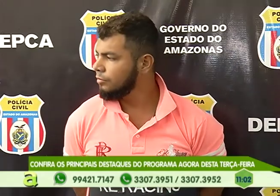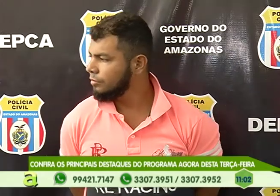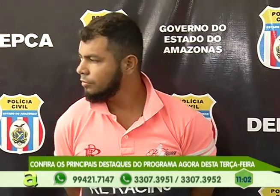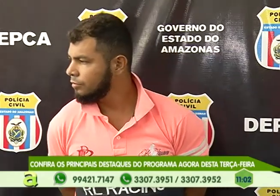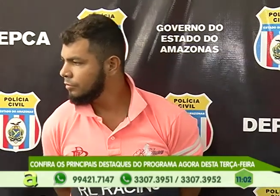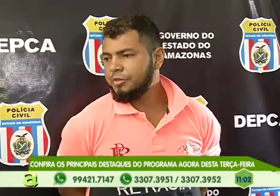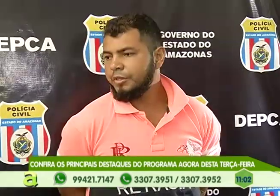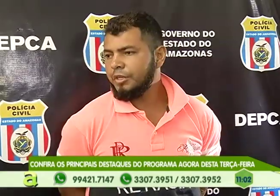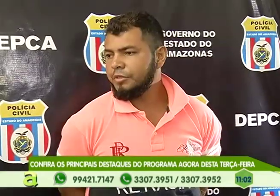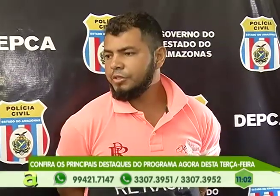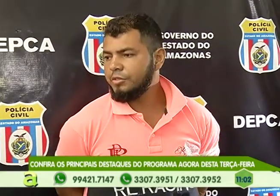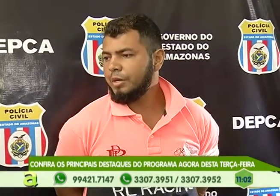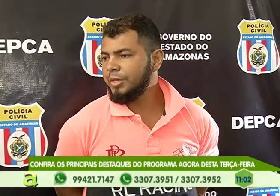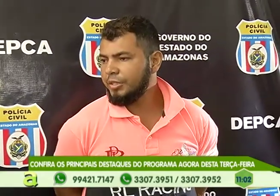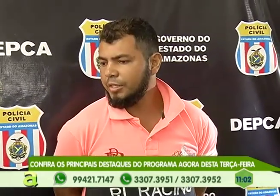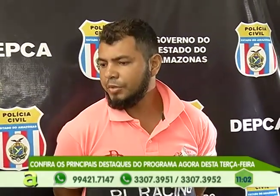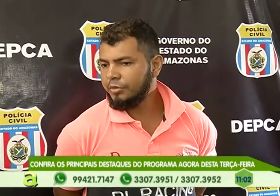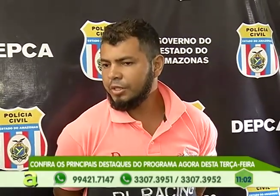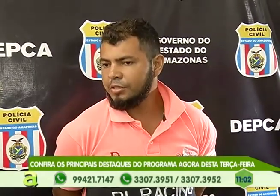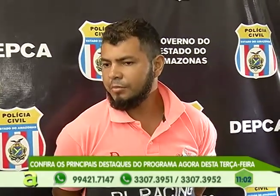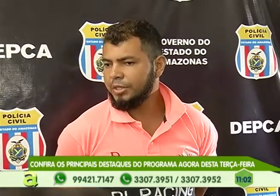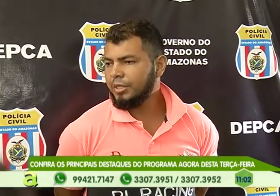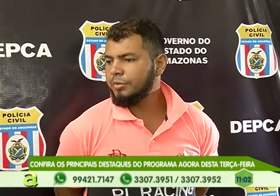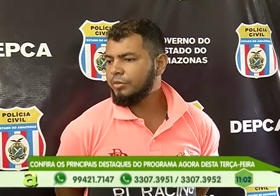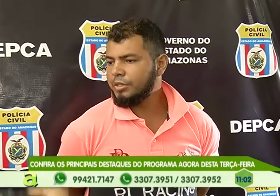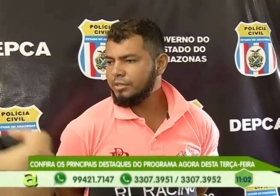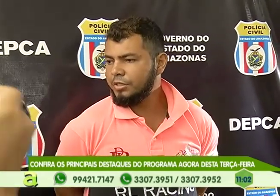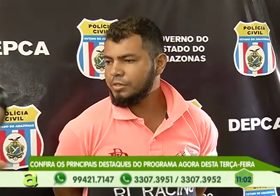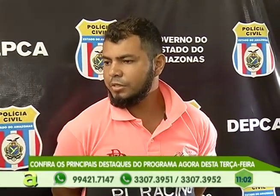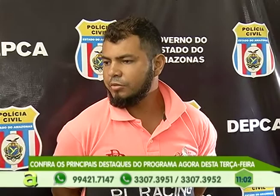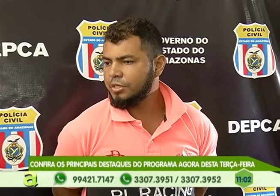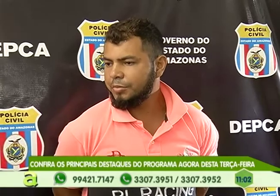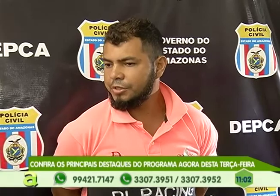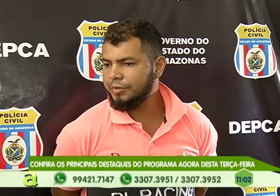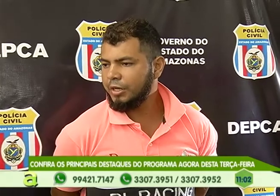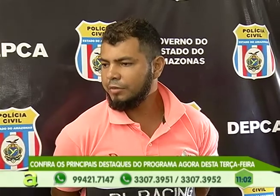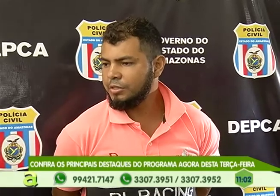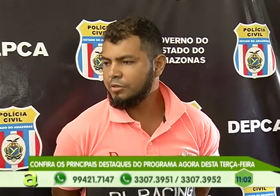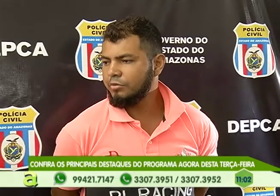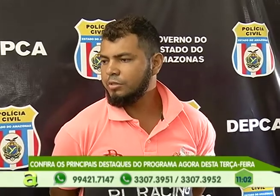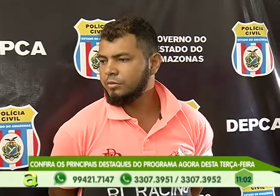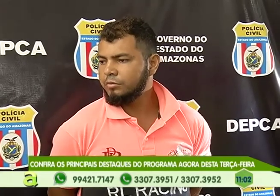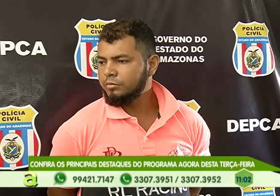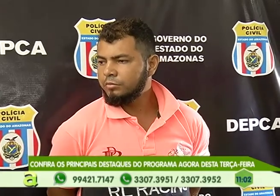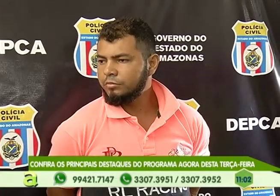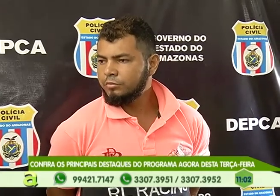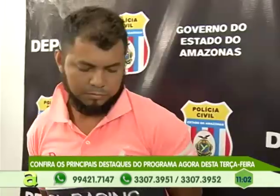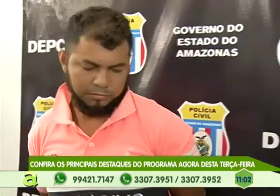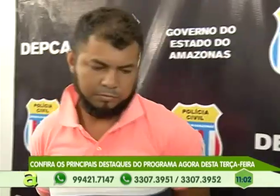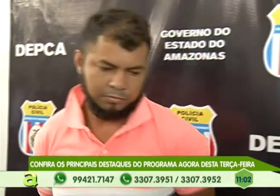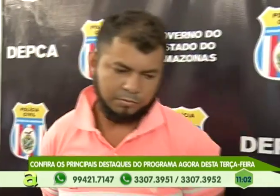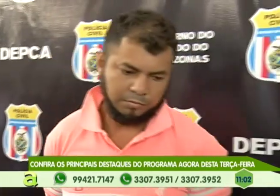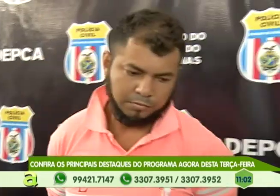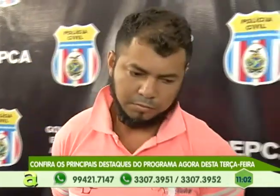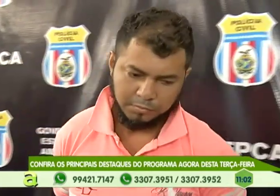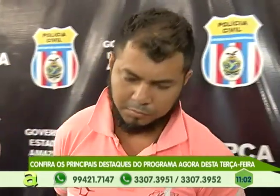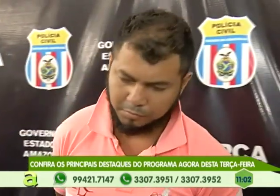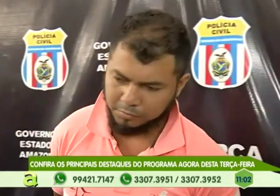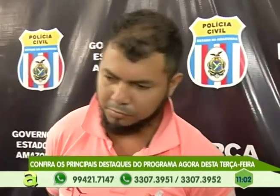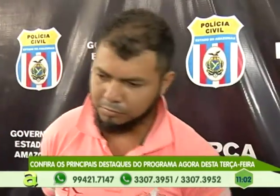desde os 8 anos de idade. Esse aí é o doente, ó. Esse é o doente. É esse que é o doente. A vai trazer pra você essas informações. Nós vamos trazer